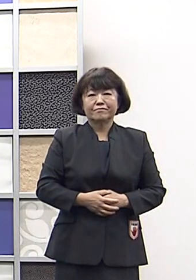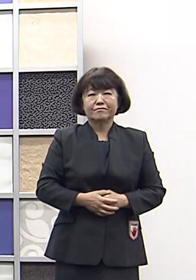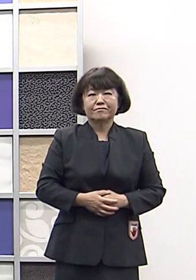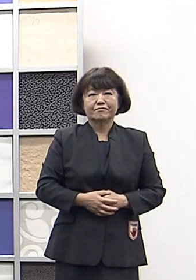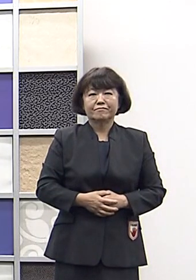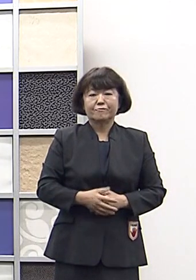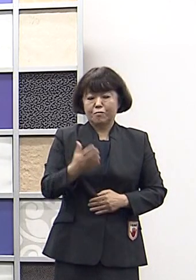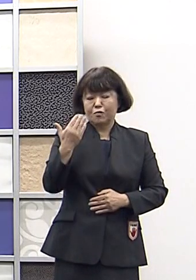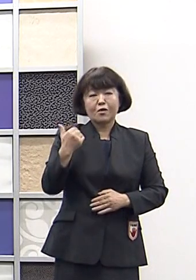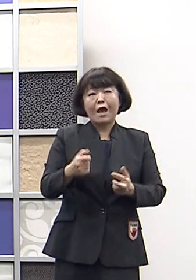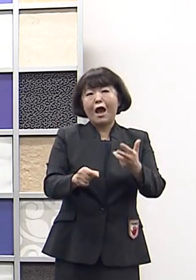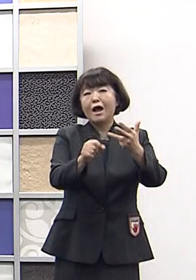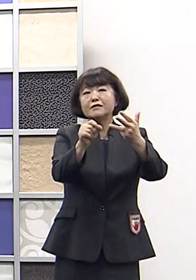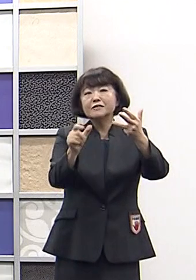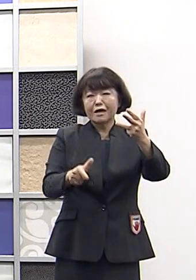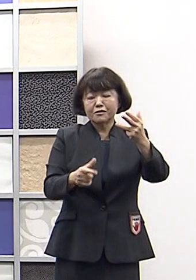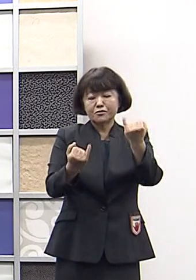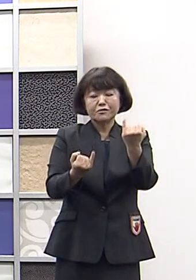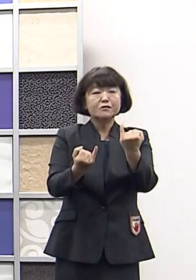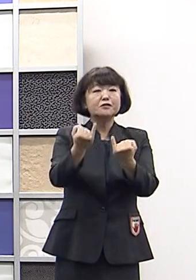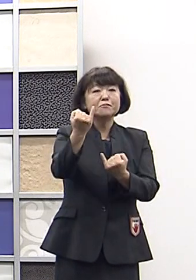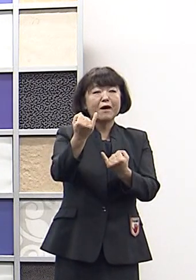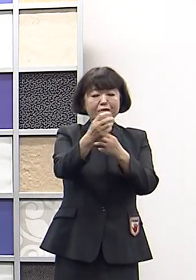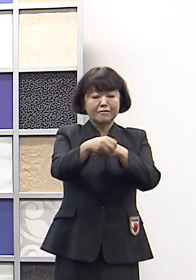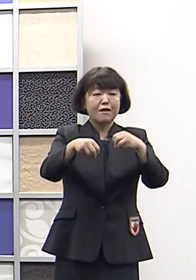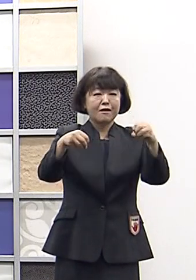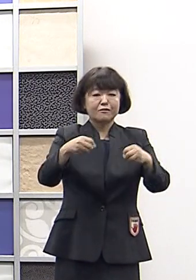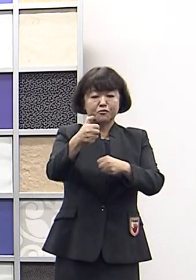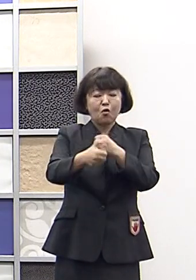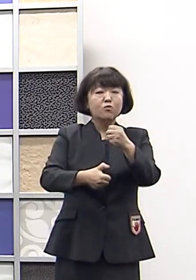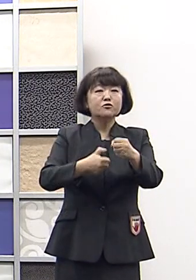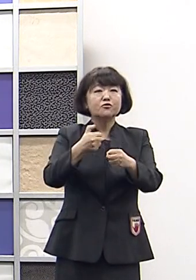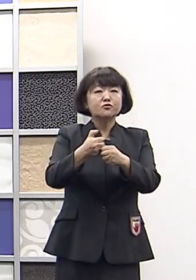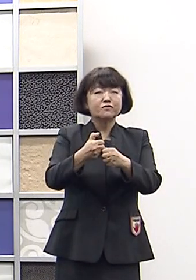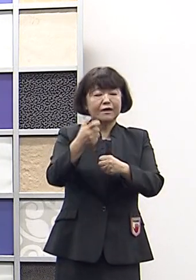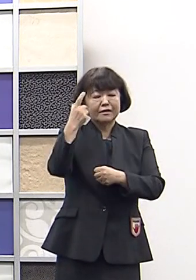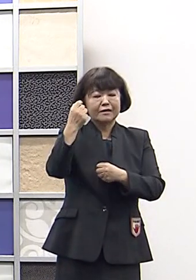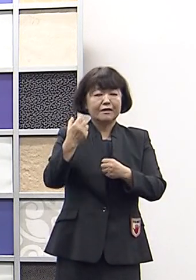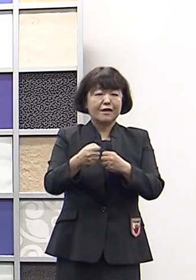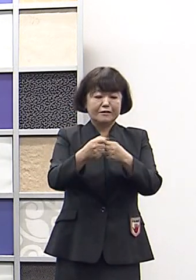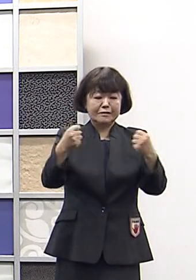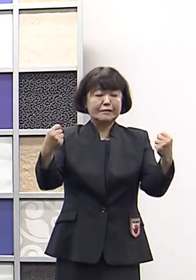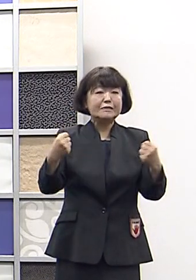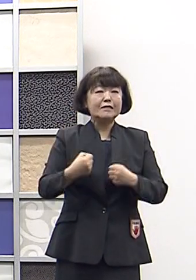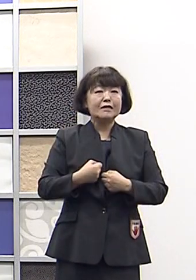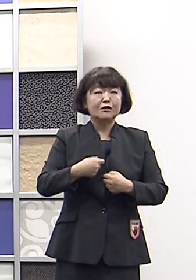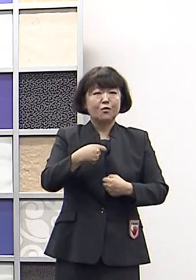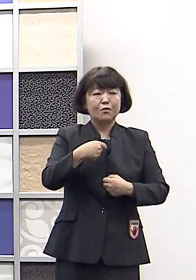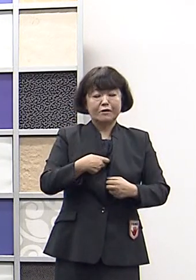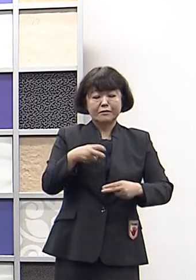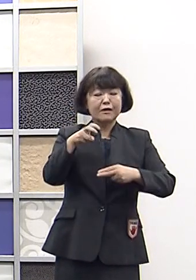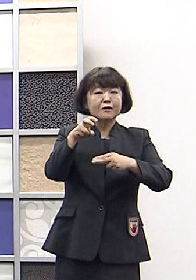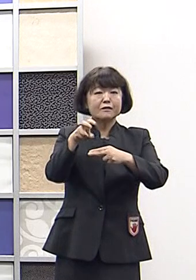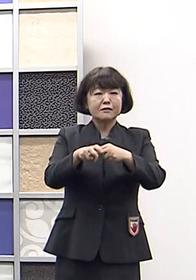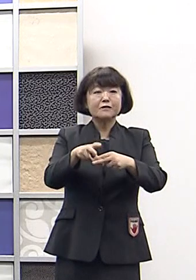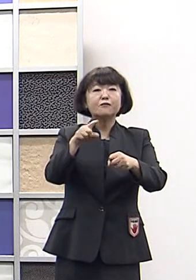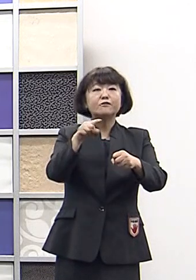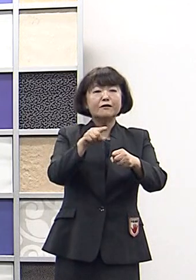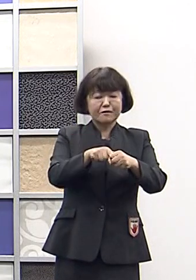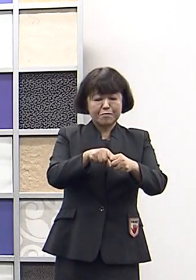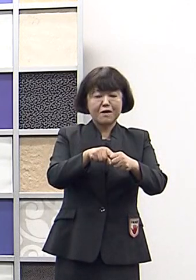この8月にはですね、姉妹県州締結50周年記念式典に出席をするべ